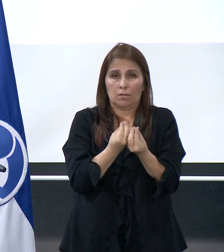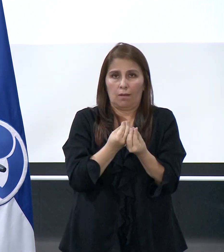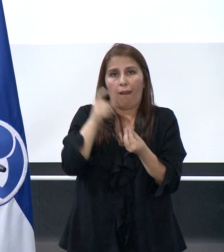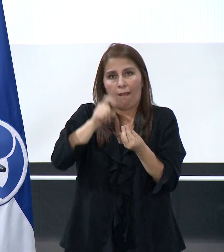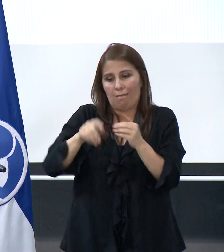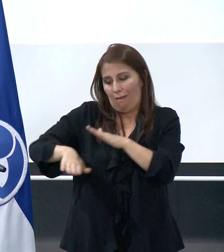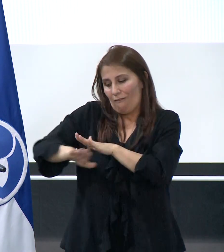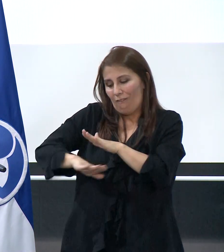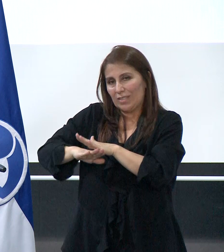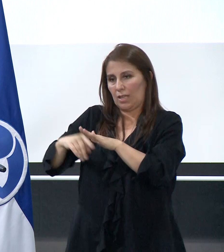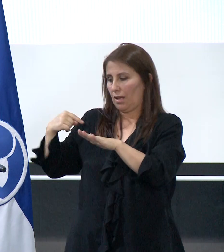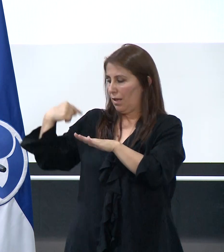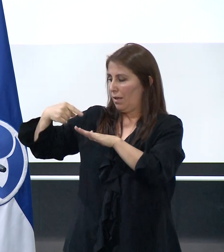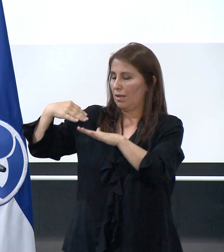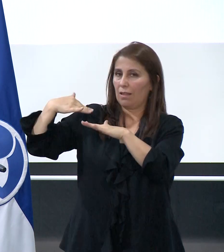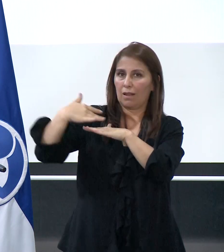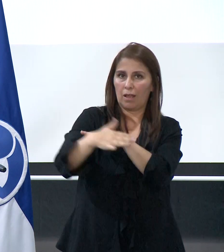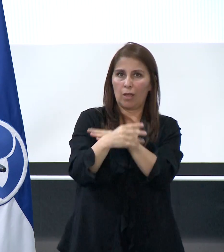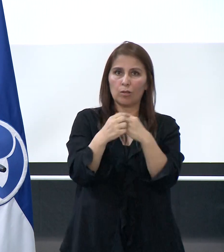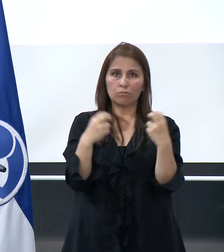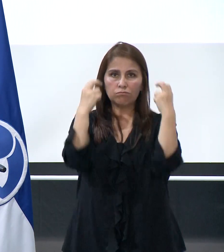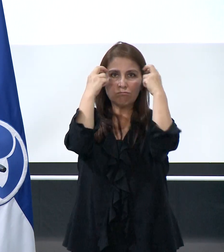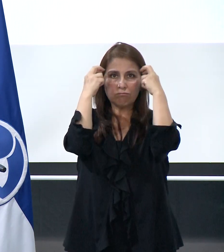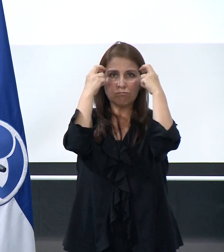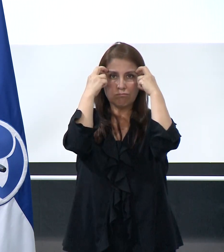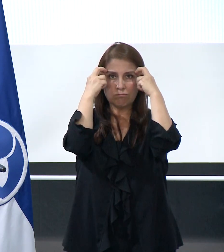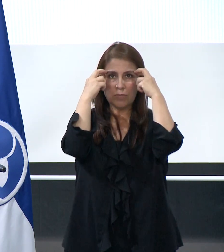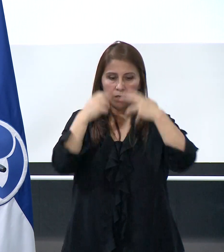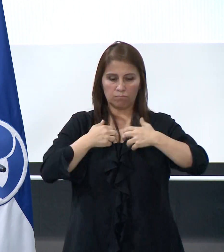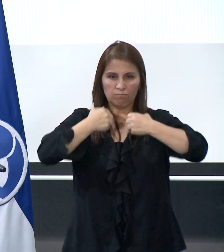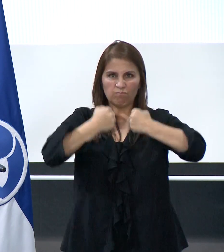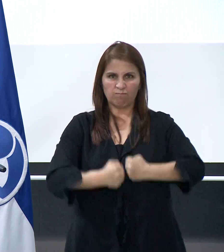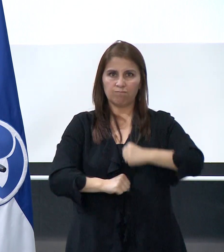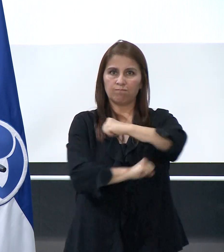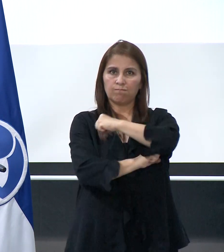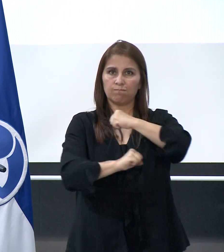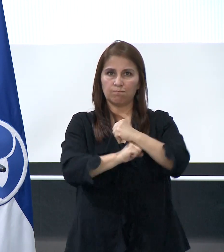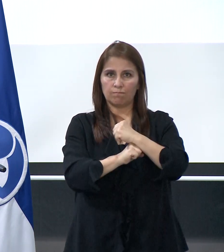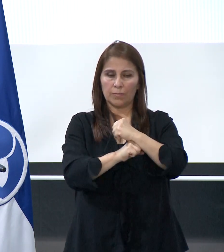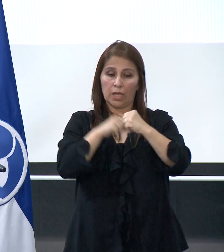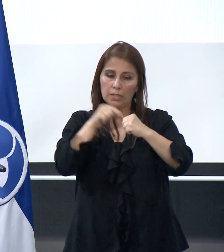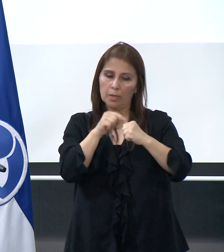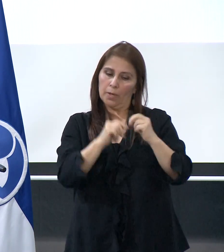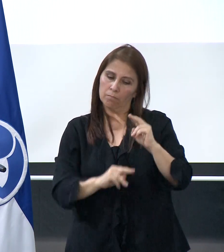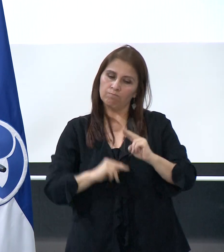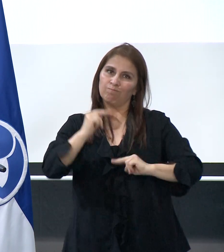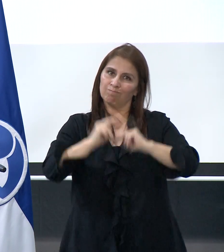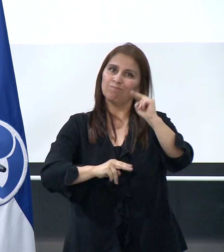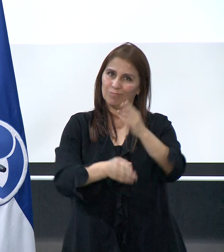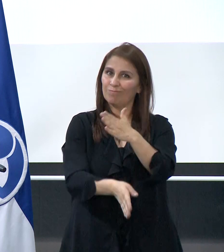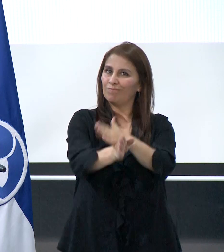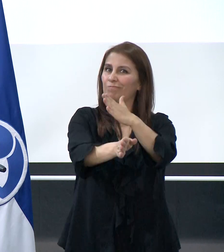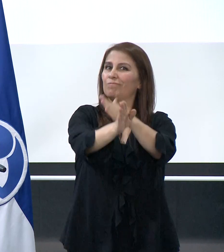o tradiciones de conocimientos sólidamente constituidos y en permanente construcción